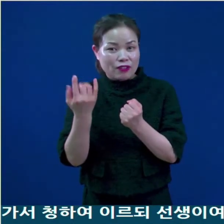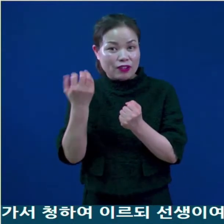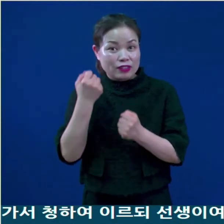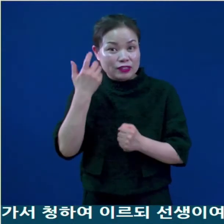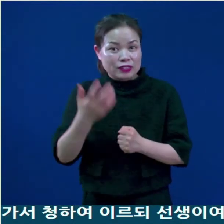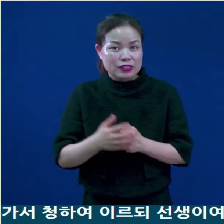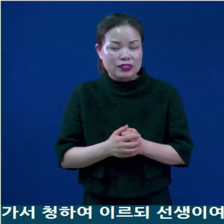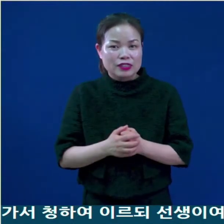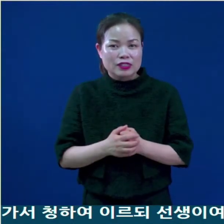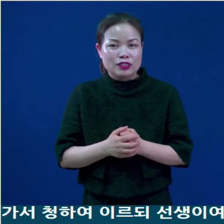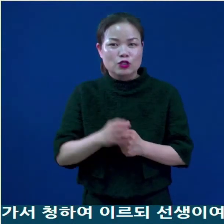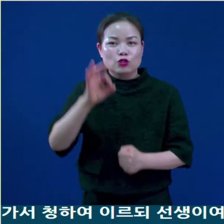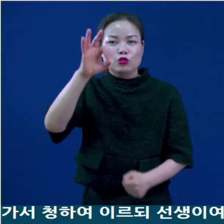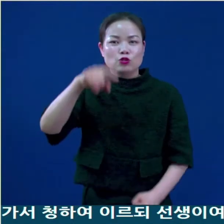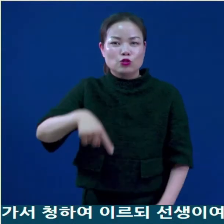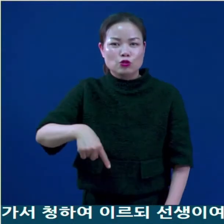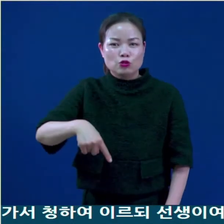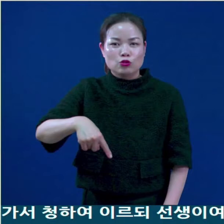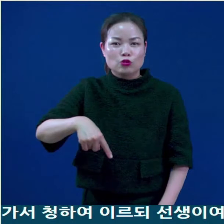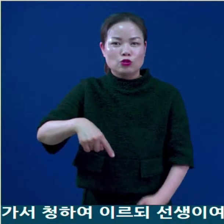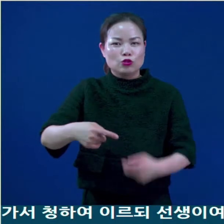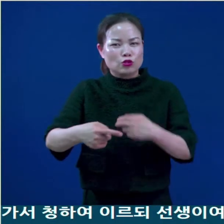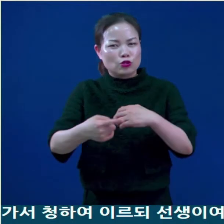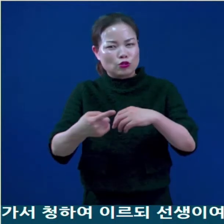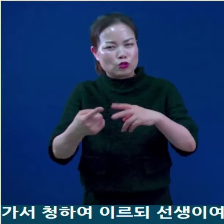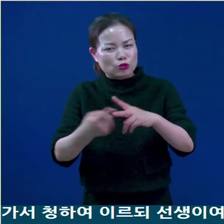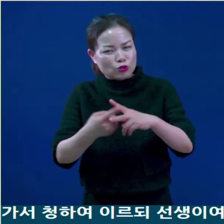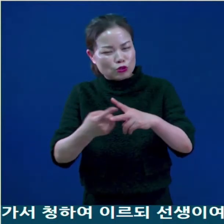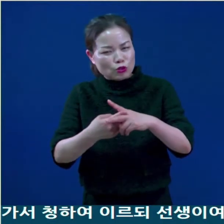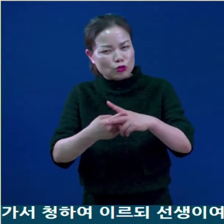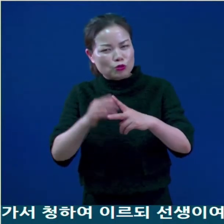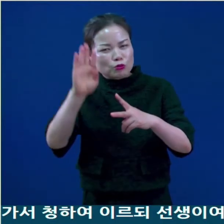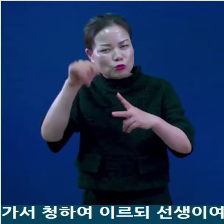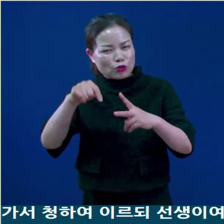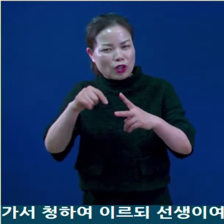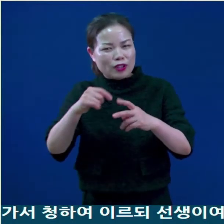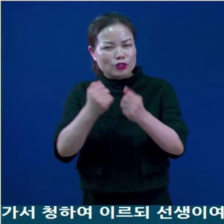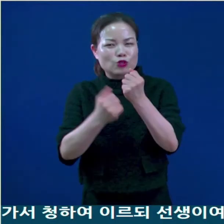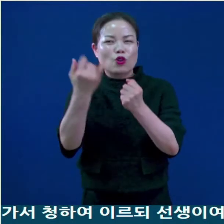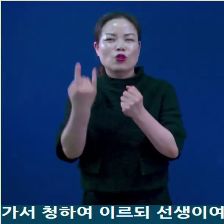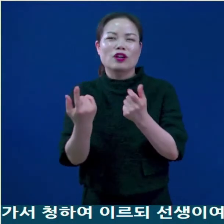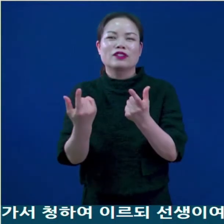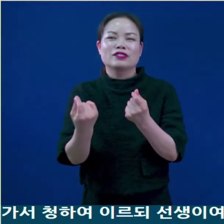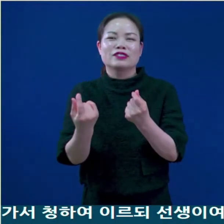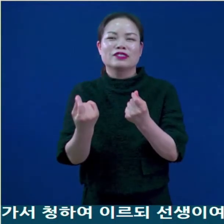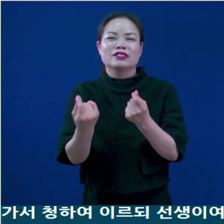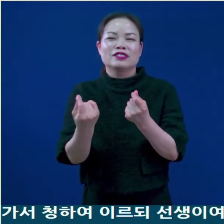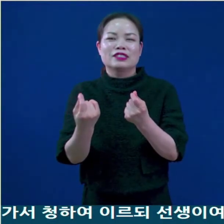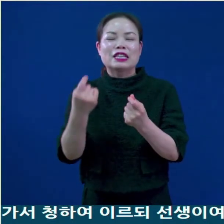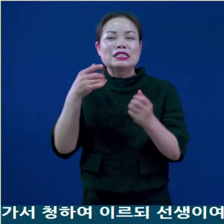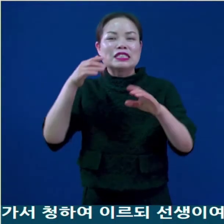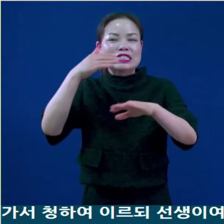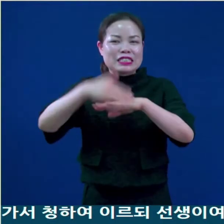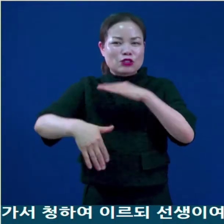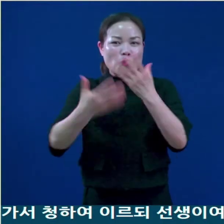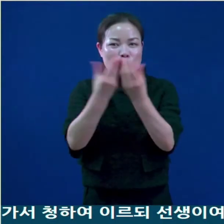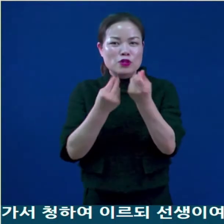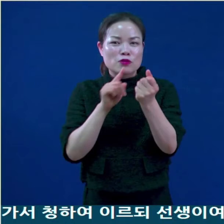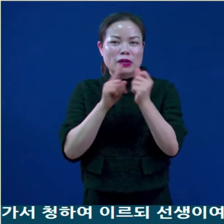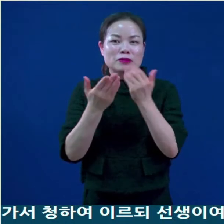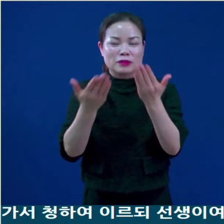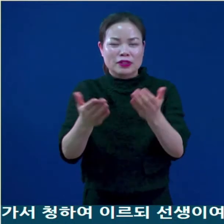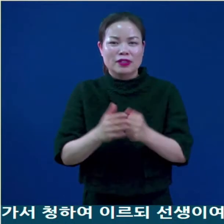기억나시죠? 유초동부가 수련회 갔어요. 또 이거 안 들으신 분들이 있구나. 듣는 척하고 안 들으신 분들. 오늘